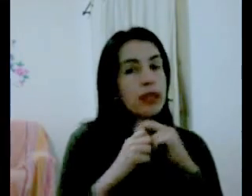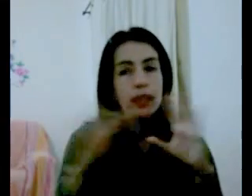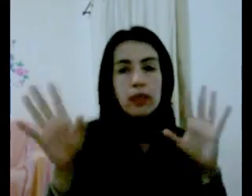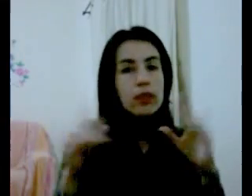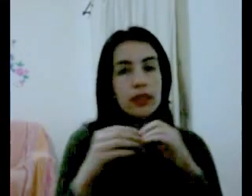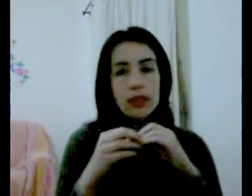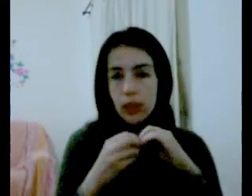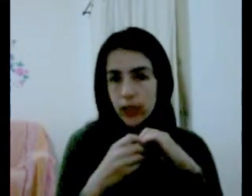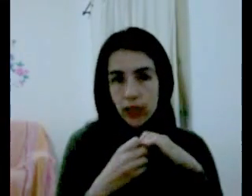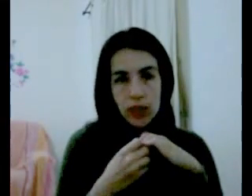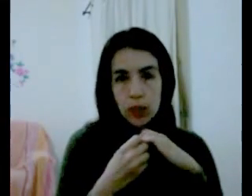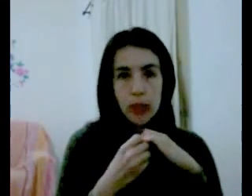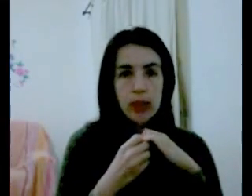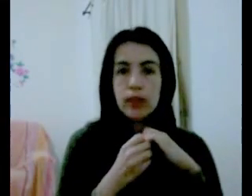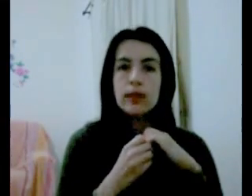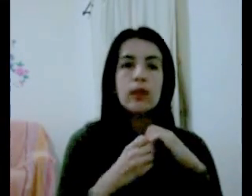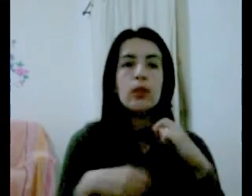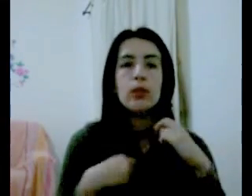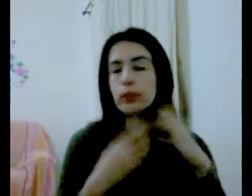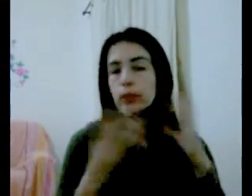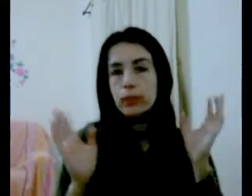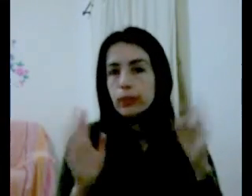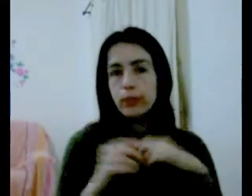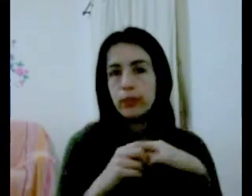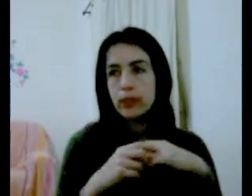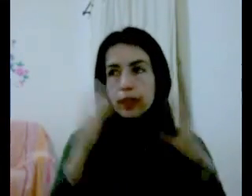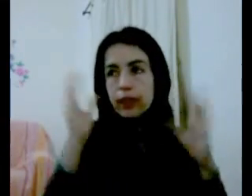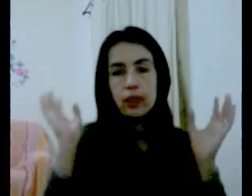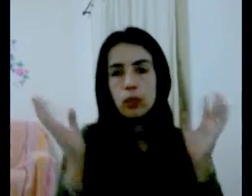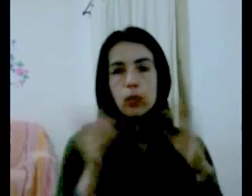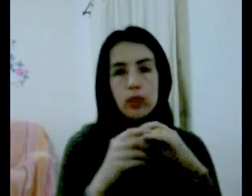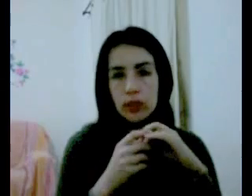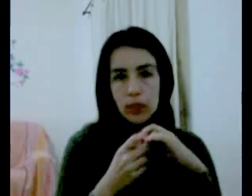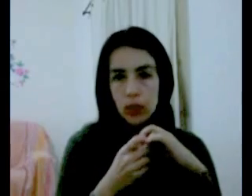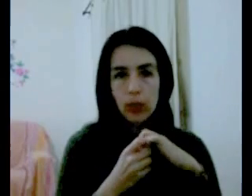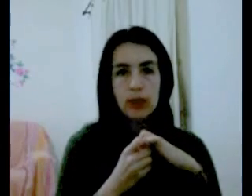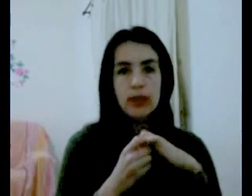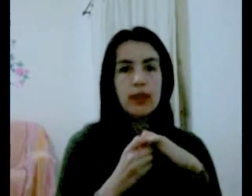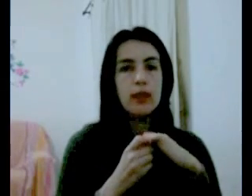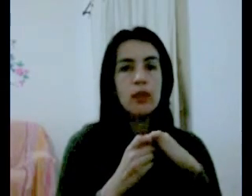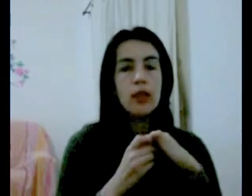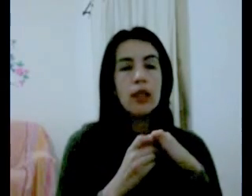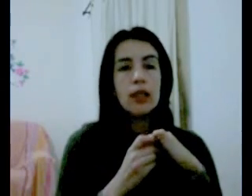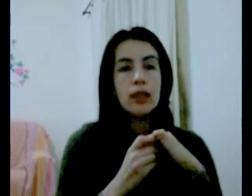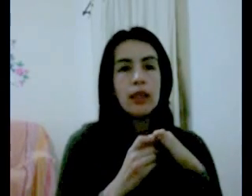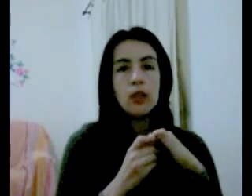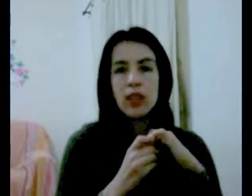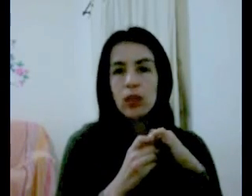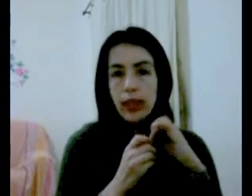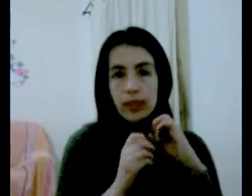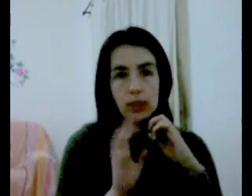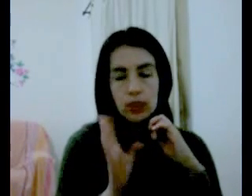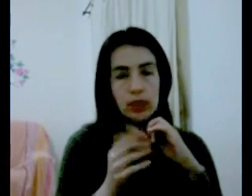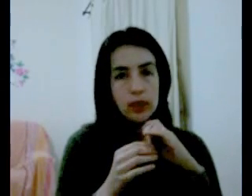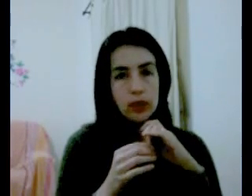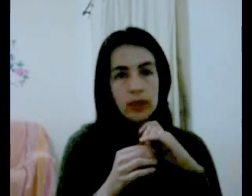ver. Gravidez não é, gente, porque senão eu estaria tendo um monte de sintomas, entendeu? E eu não tenho nada disso,